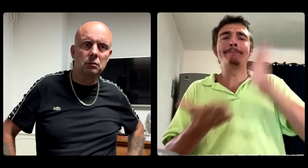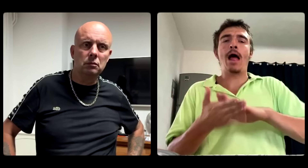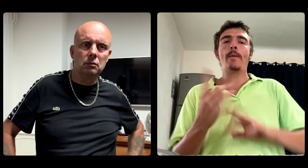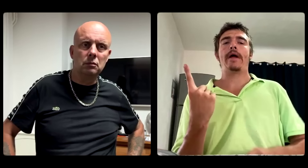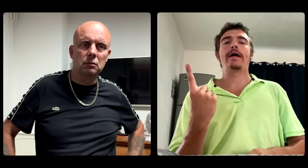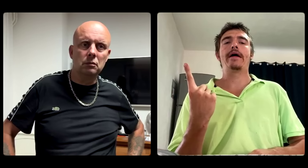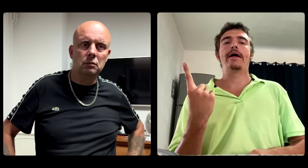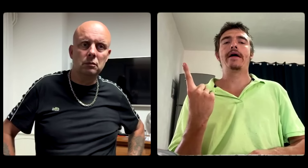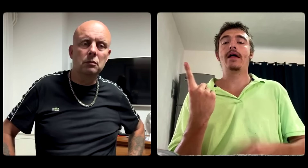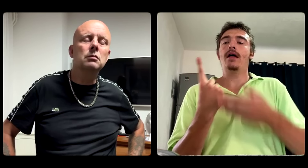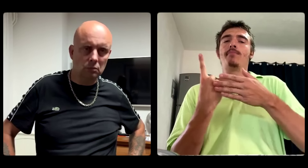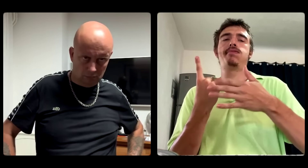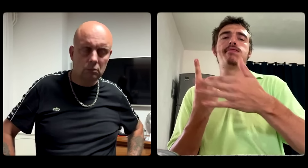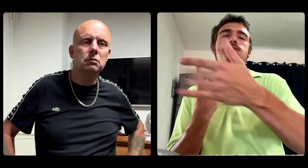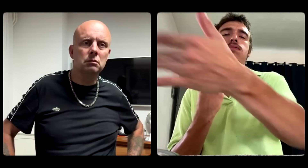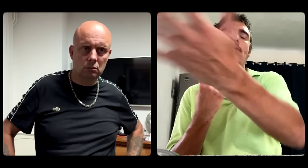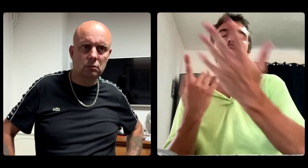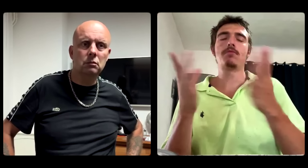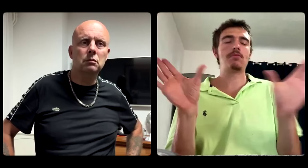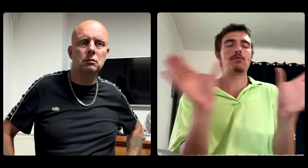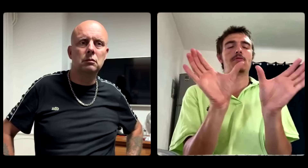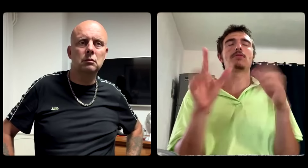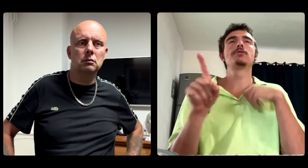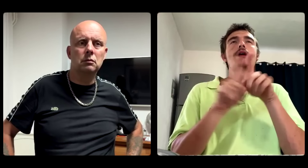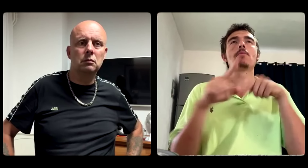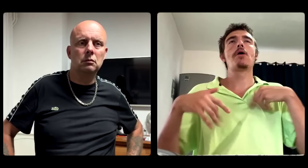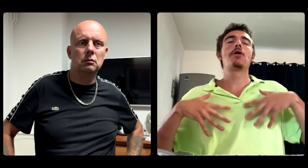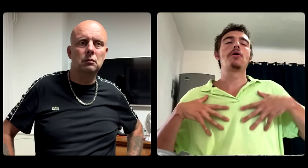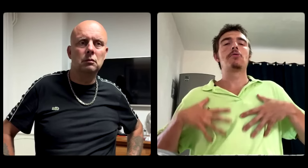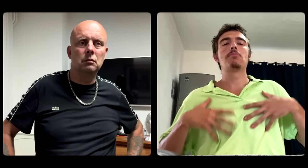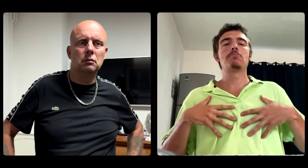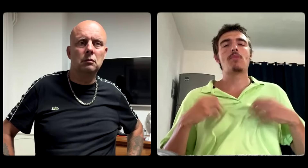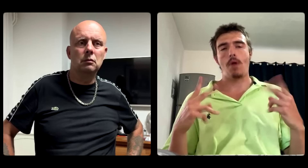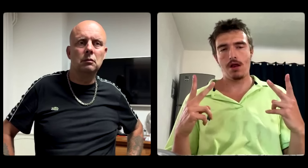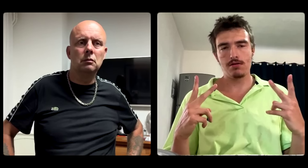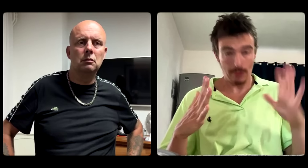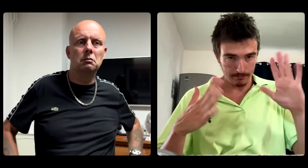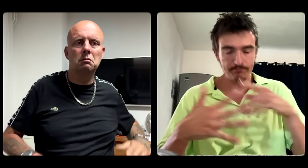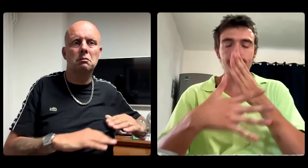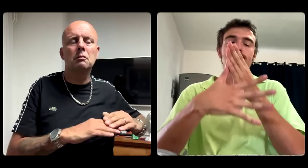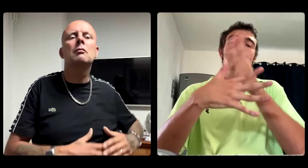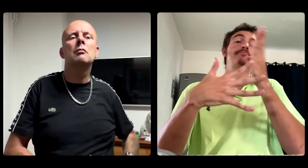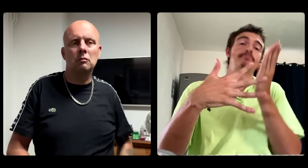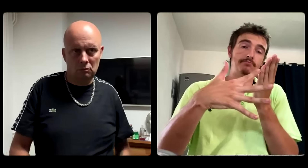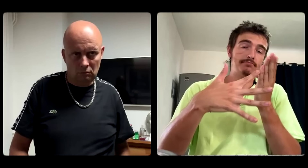Nee, omdat je dat een aangevraagd terwijl het een vraag is. Dus nee, dan laat ik je niet aanpraten.